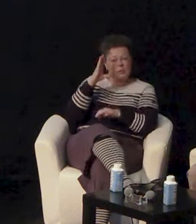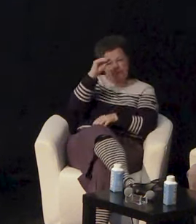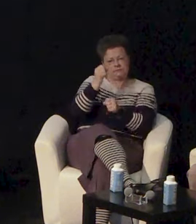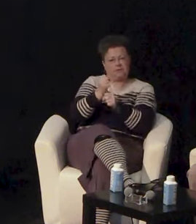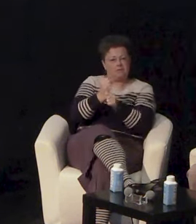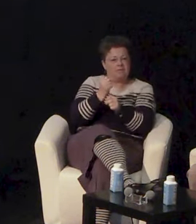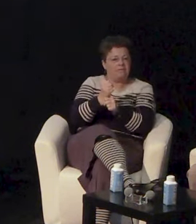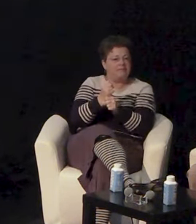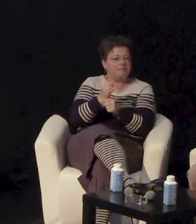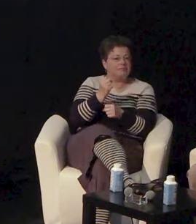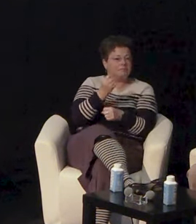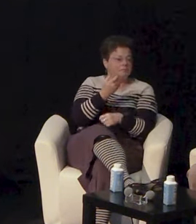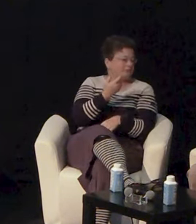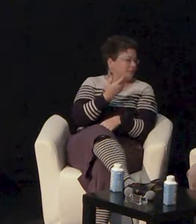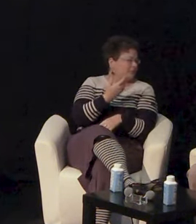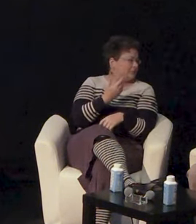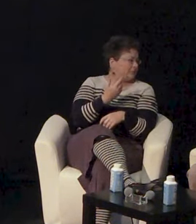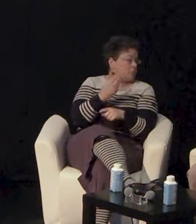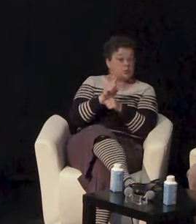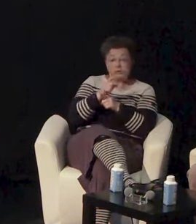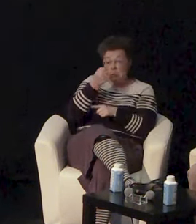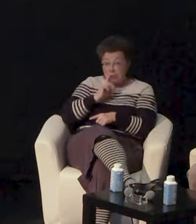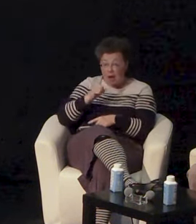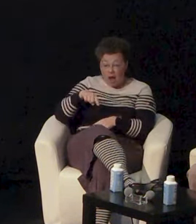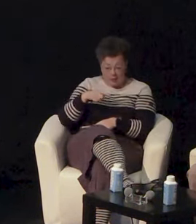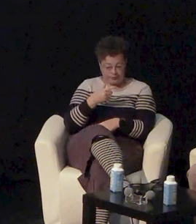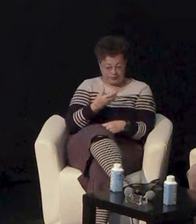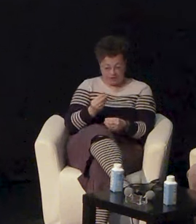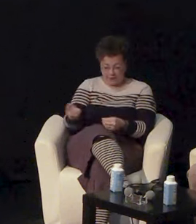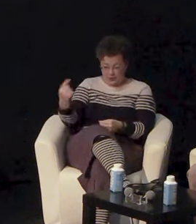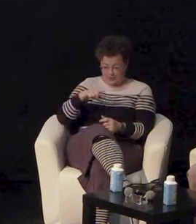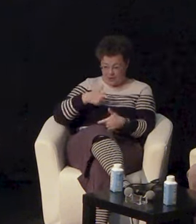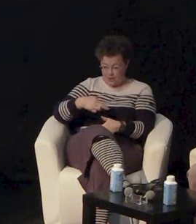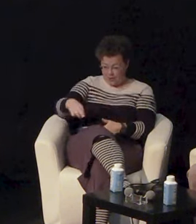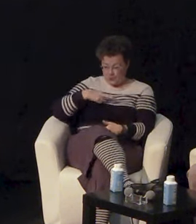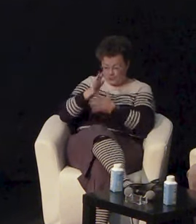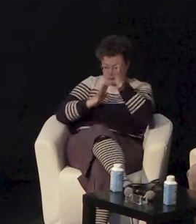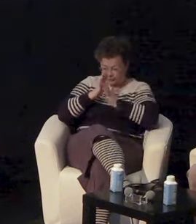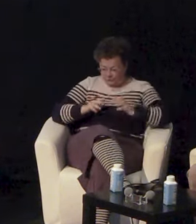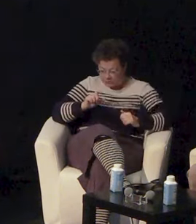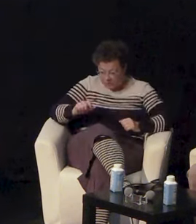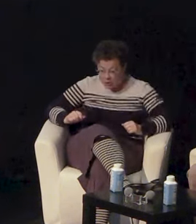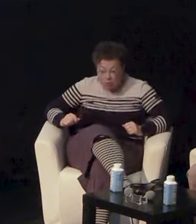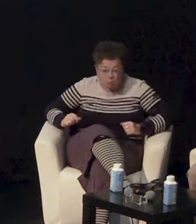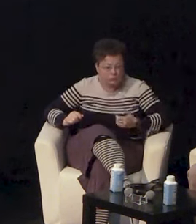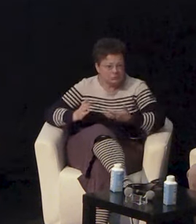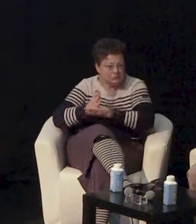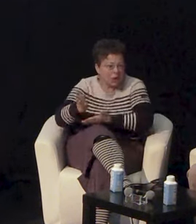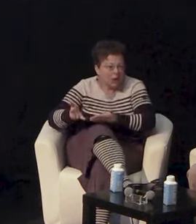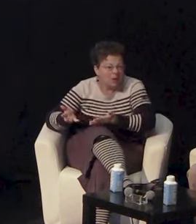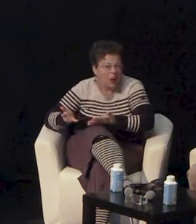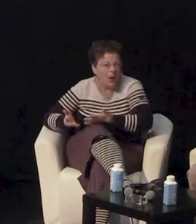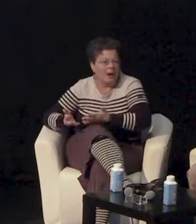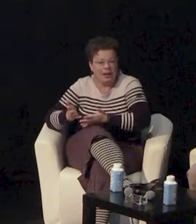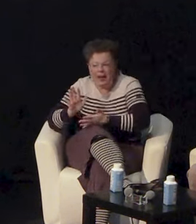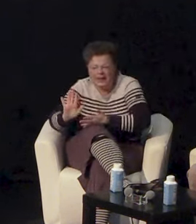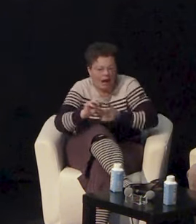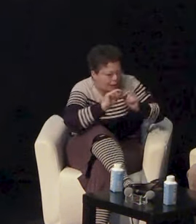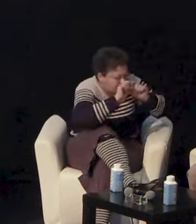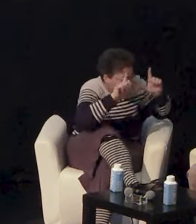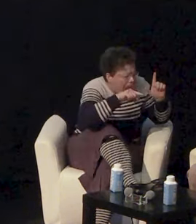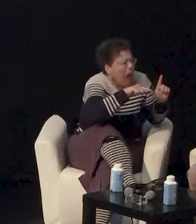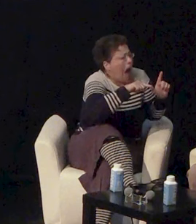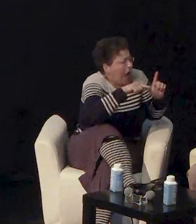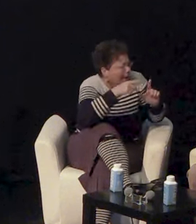mathématiques pour essayer d'harmoniser, parce que ça, c'est un vrai souci aussi, d'harmoniser. Imaginons un enfant qui vient d'une